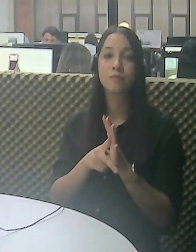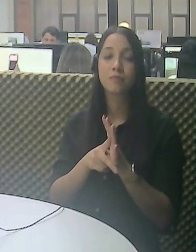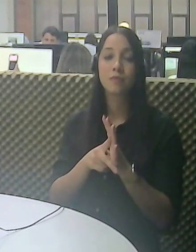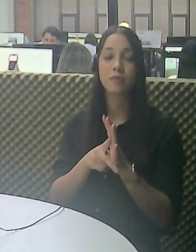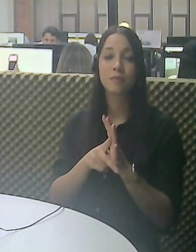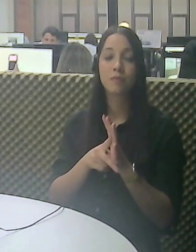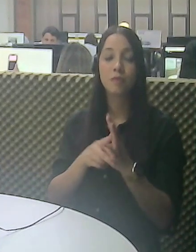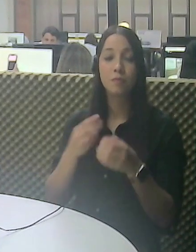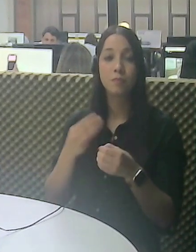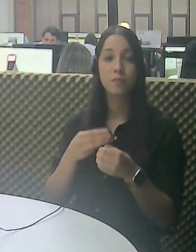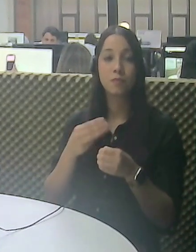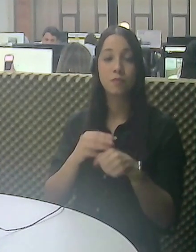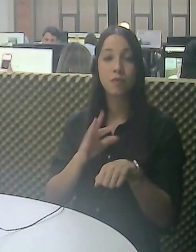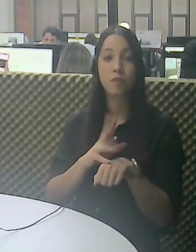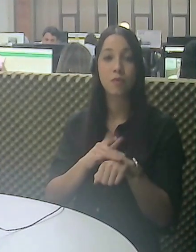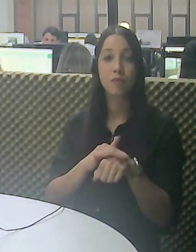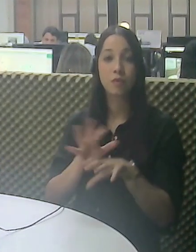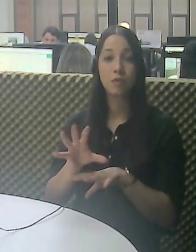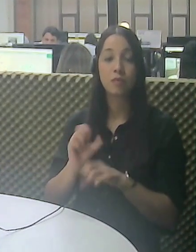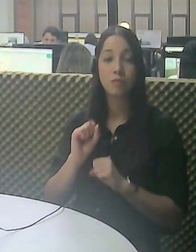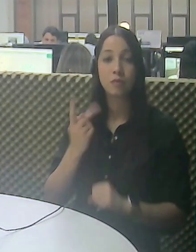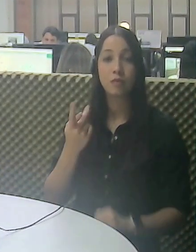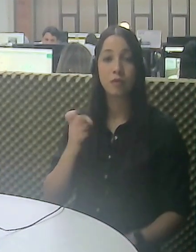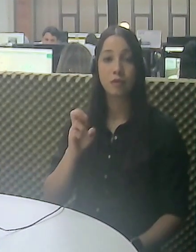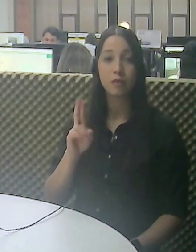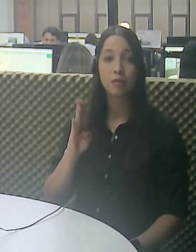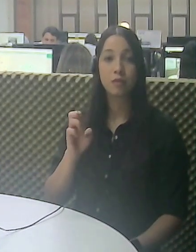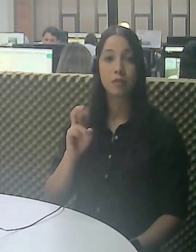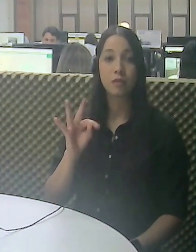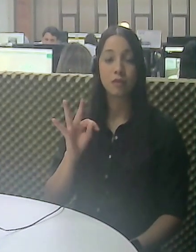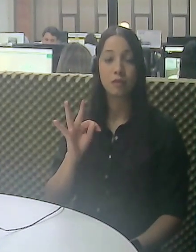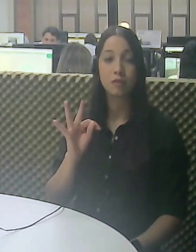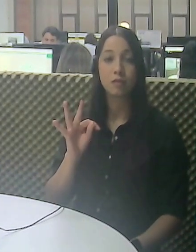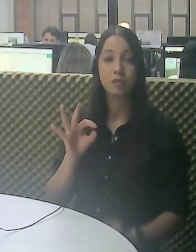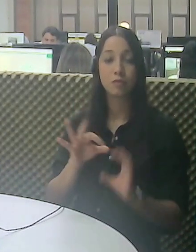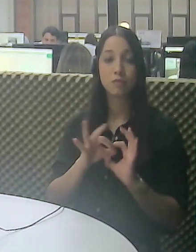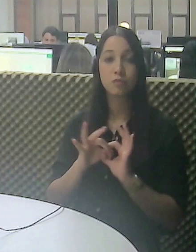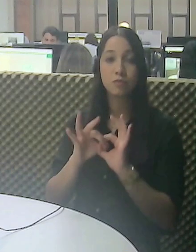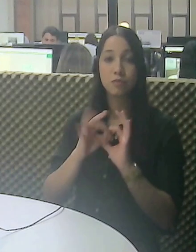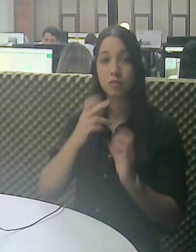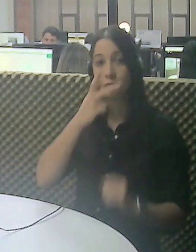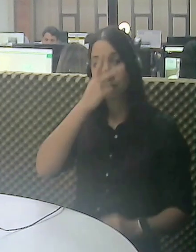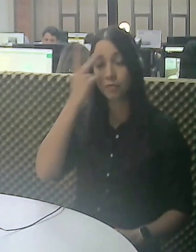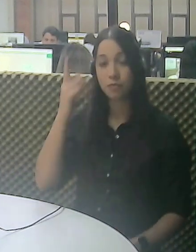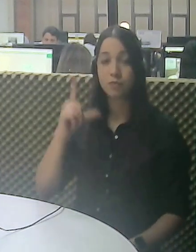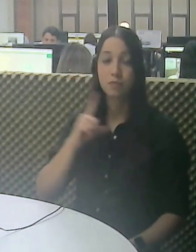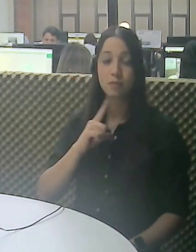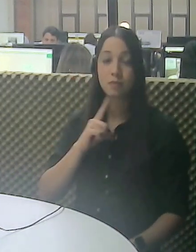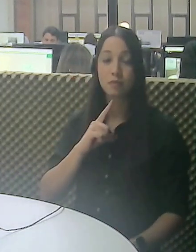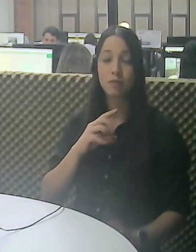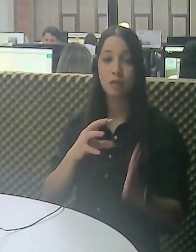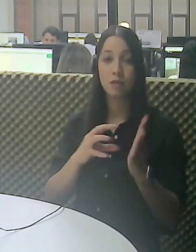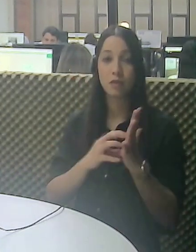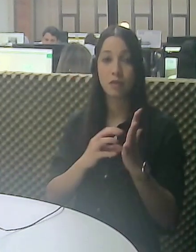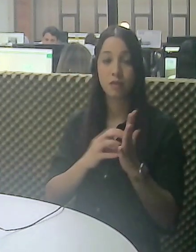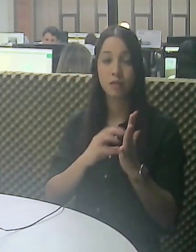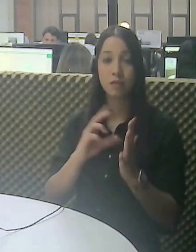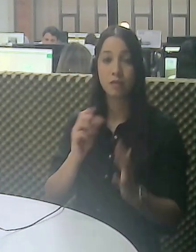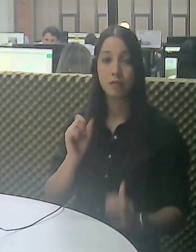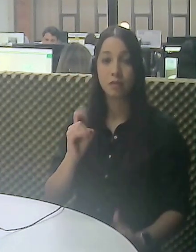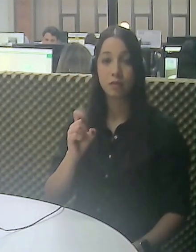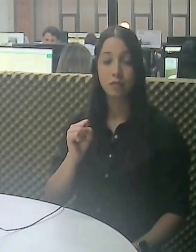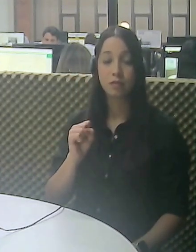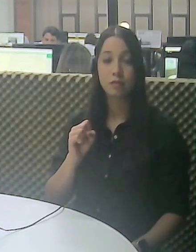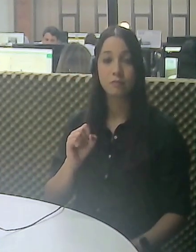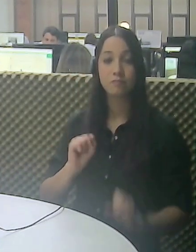Moléstias Infecto-Contagiosas Herbert de Souza, em parceria com a Rede Nacional de Pessoas Vivendo com HIV/AIDS,